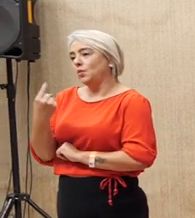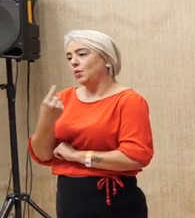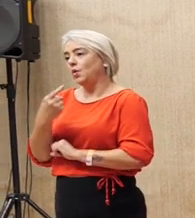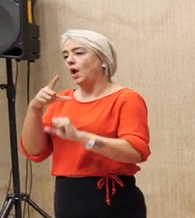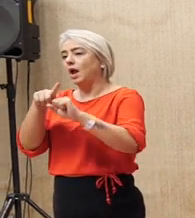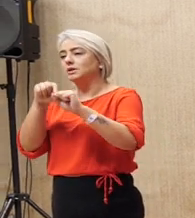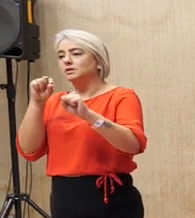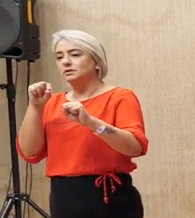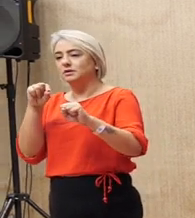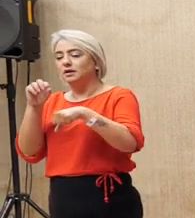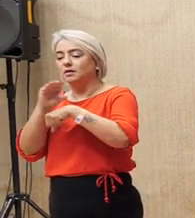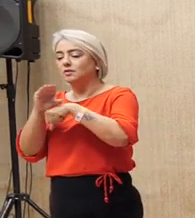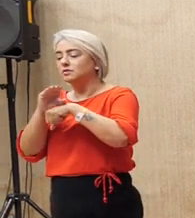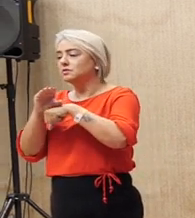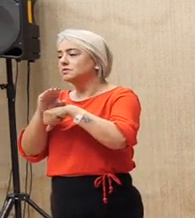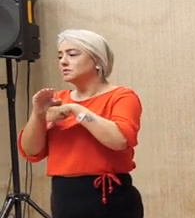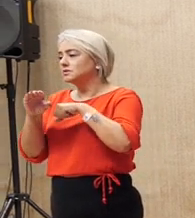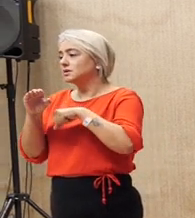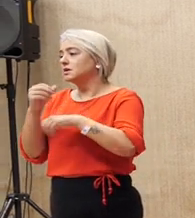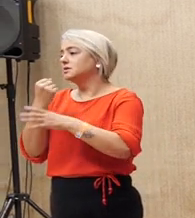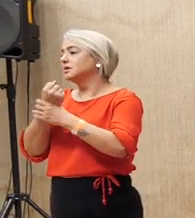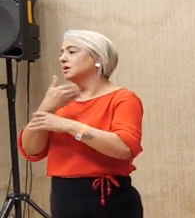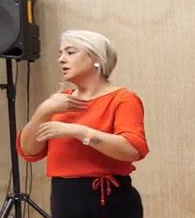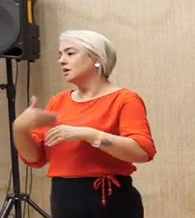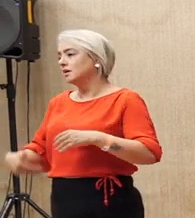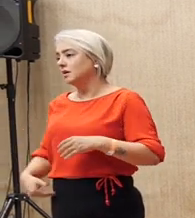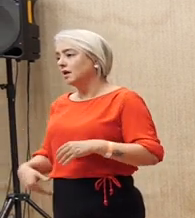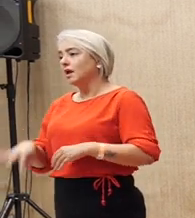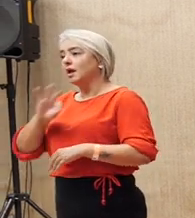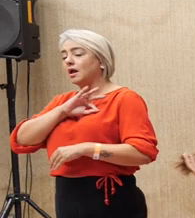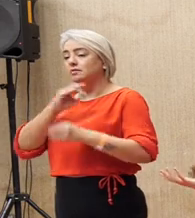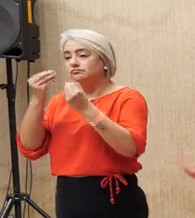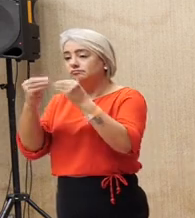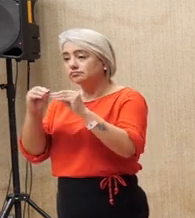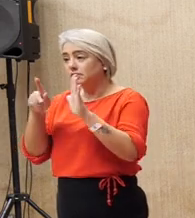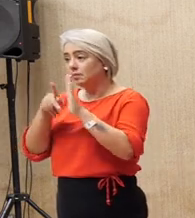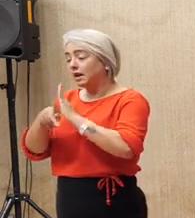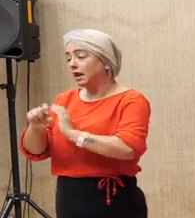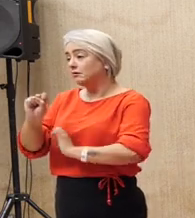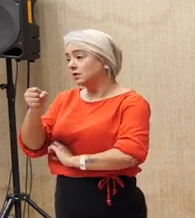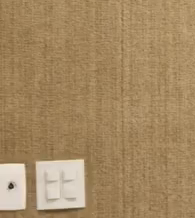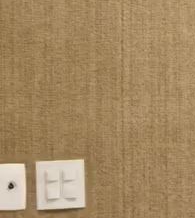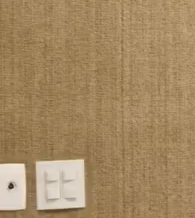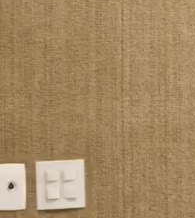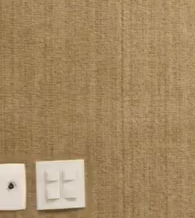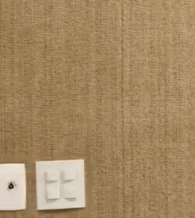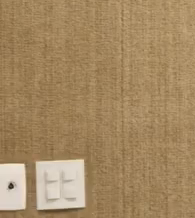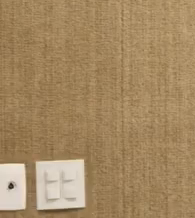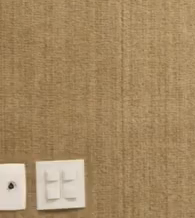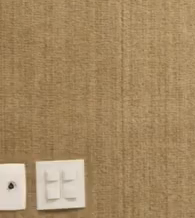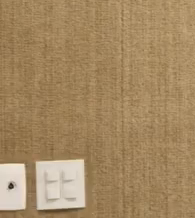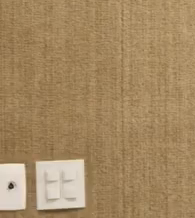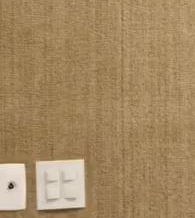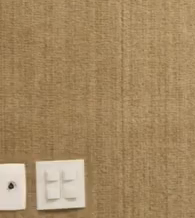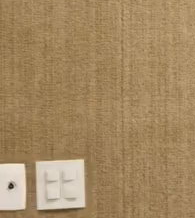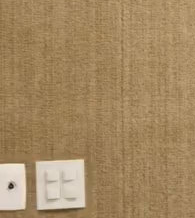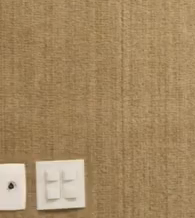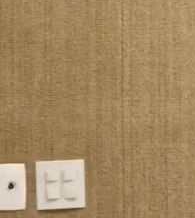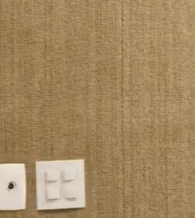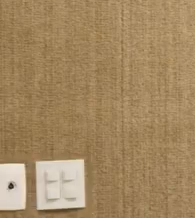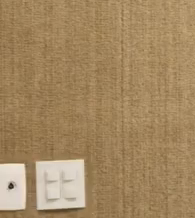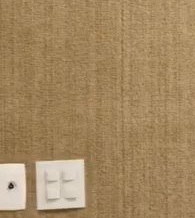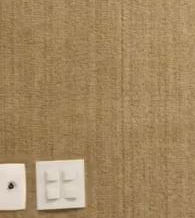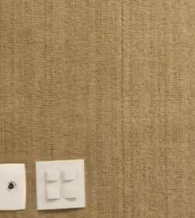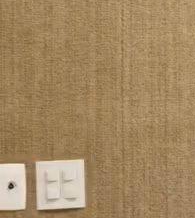do único artigo da Constituição Federal que fala de segurança pública, onde a guarda está inserida no seu parágrafo 8º. O que, que foi a 13.022